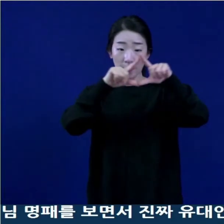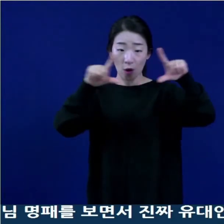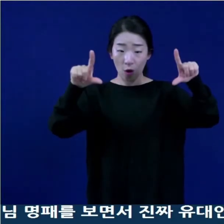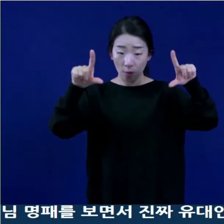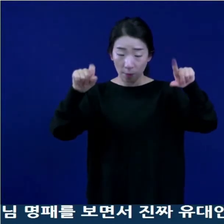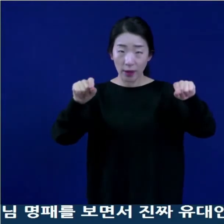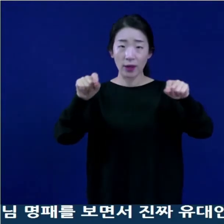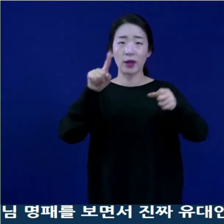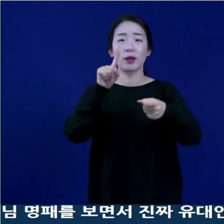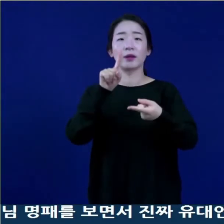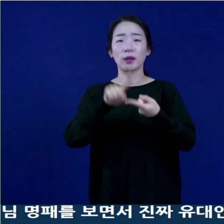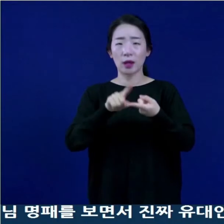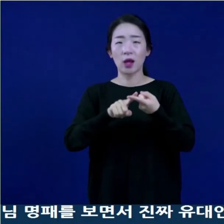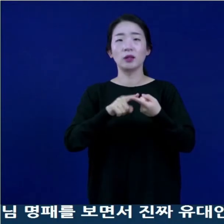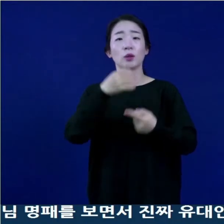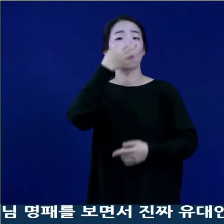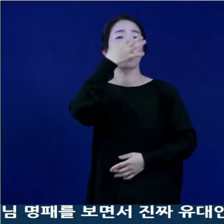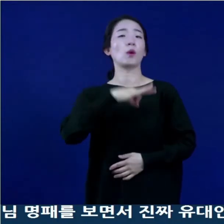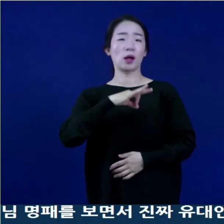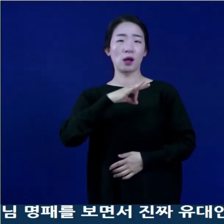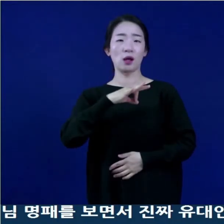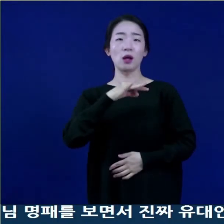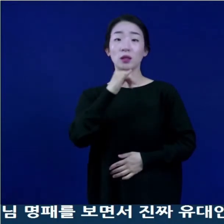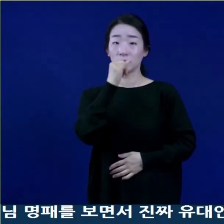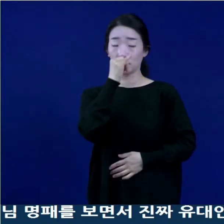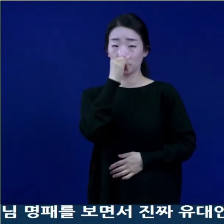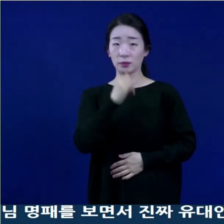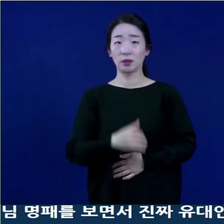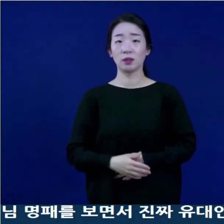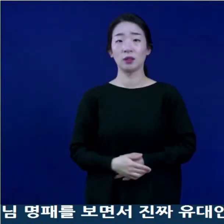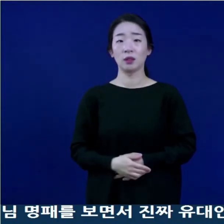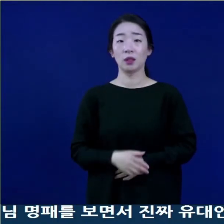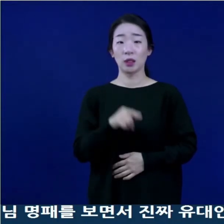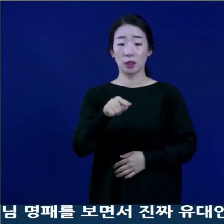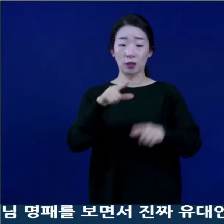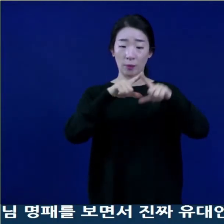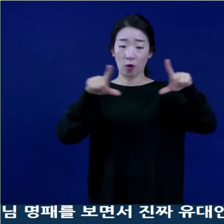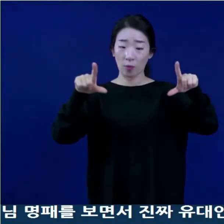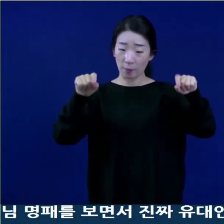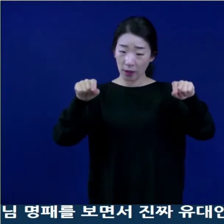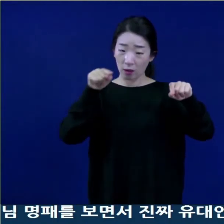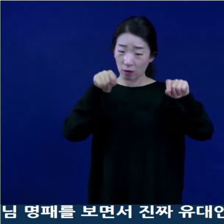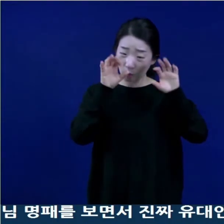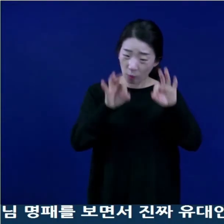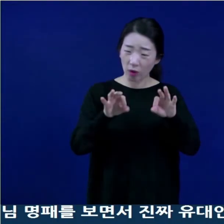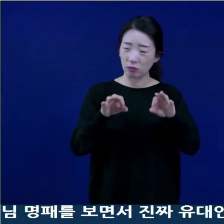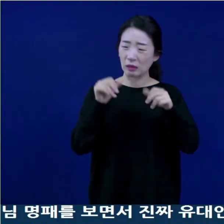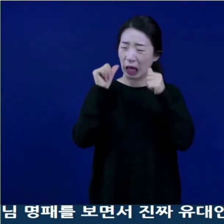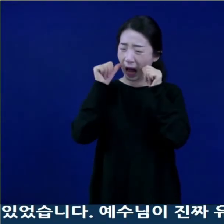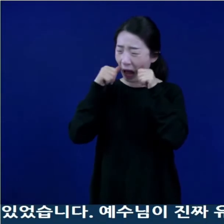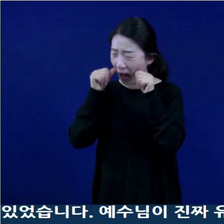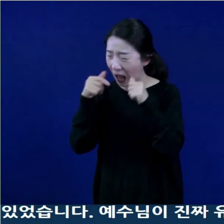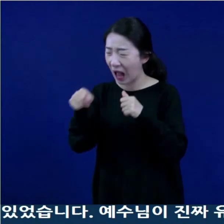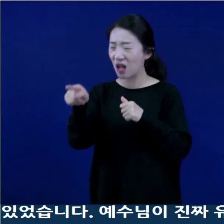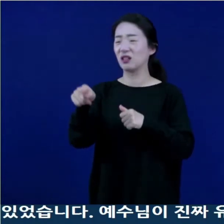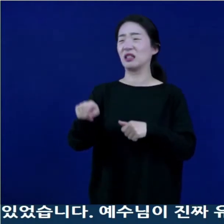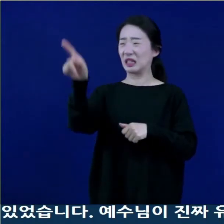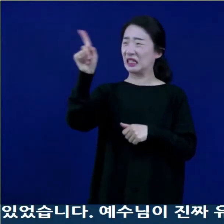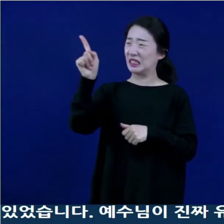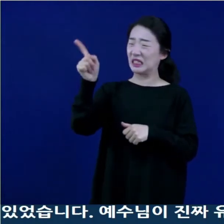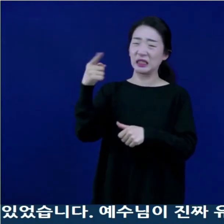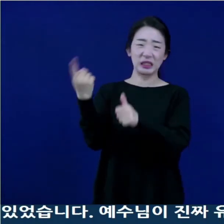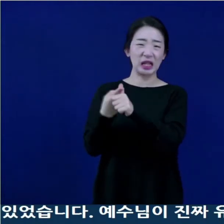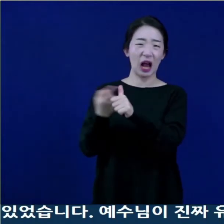있는 효과인 것이죠. 어쩌면 이 명패는 조롱으로 달려있는 명패일 수도 있습니다. 지가 자칭 유대인의